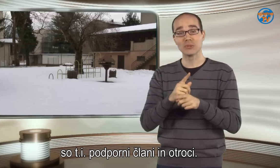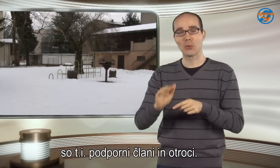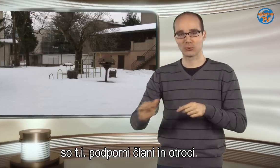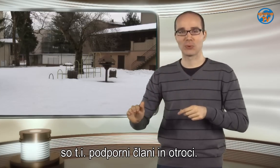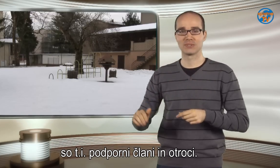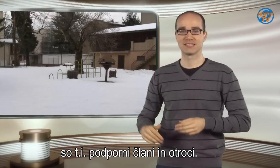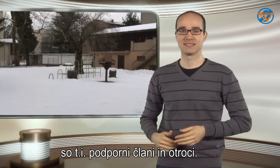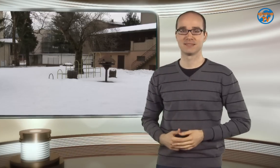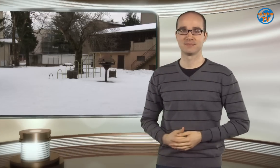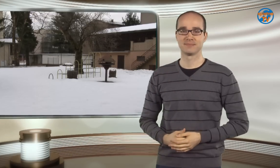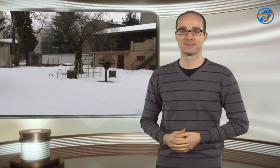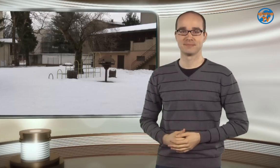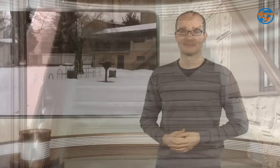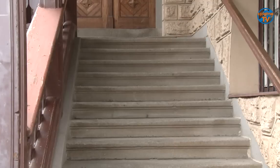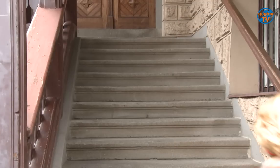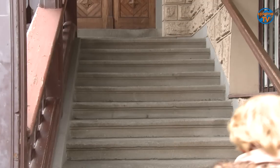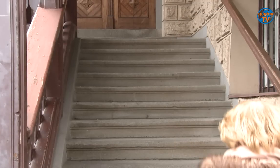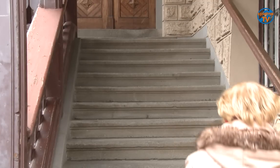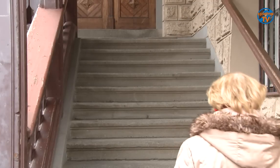podporni člani in otroci.